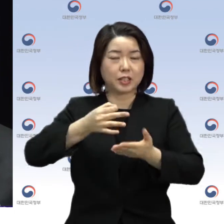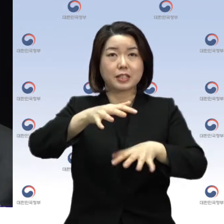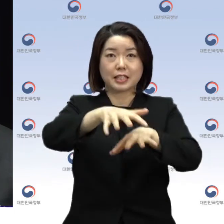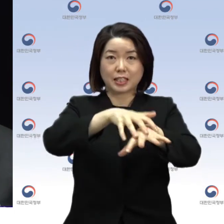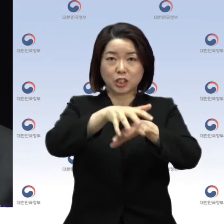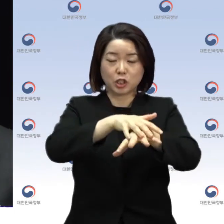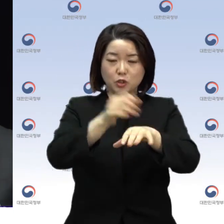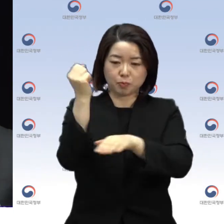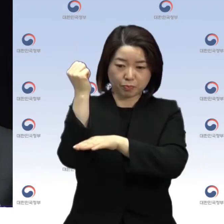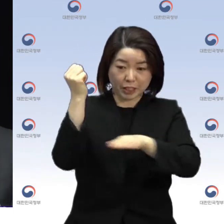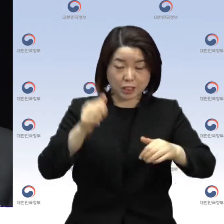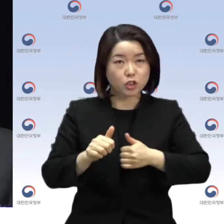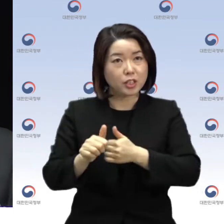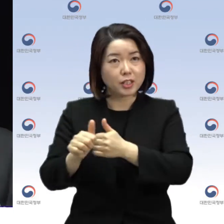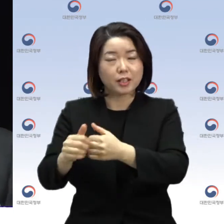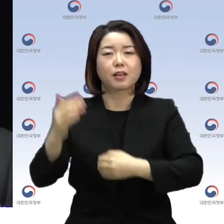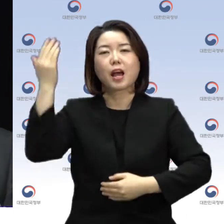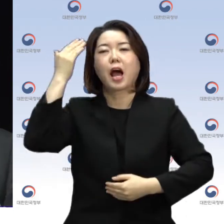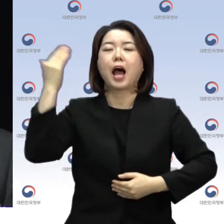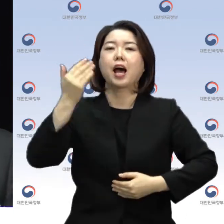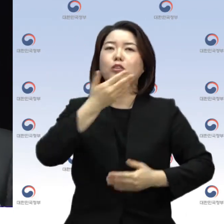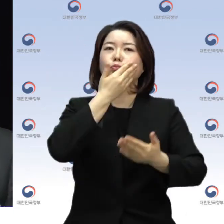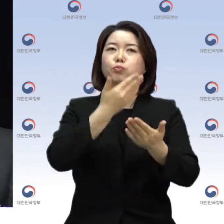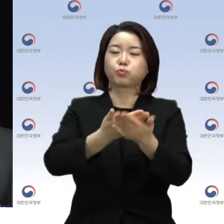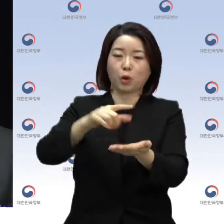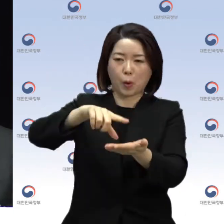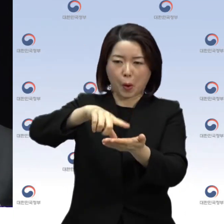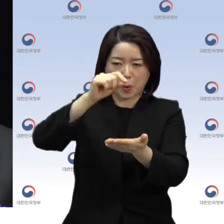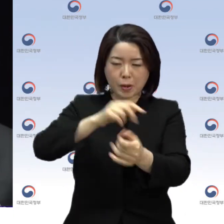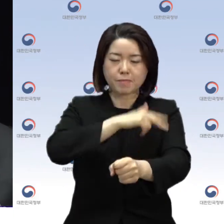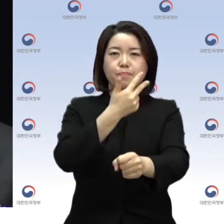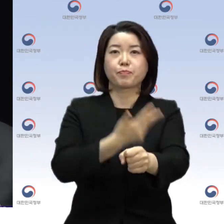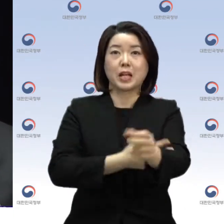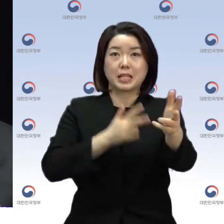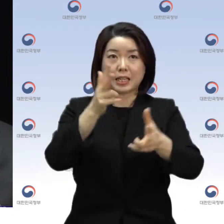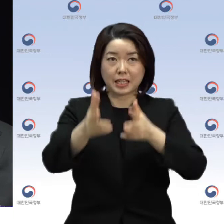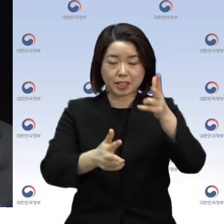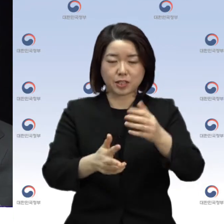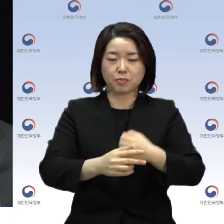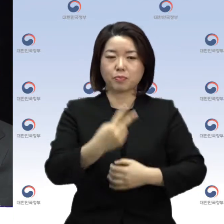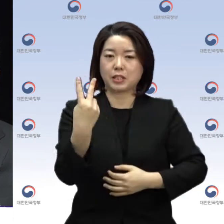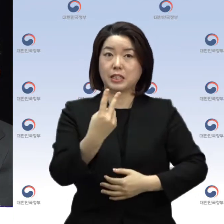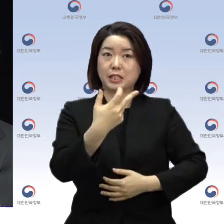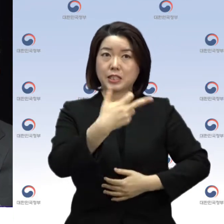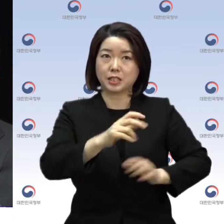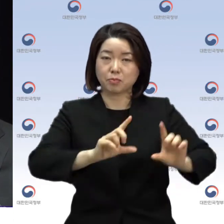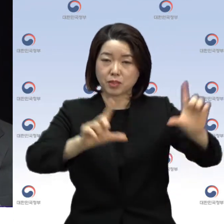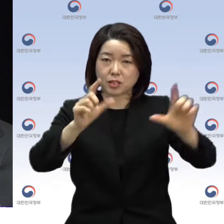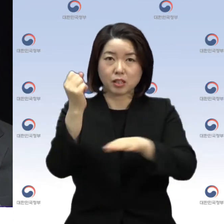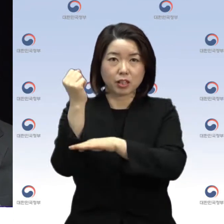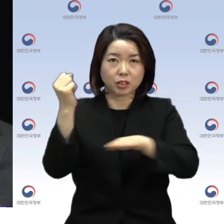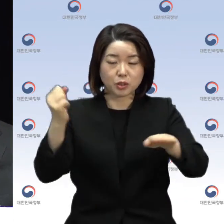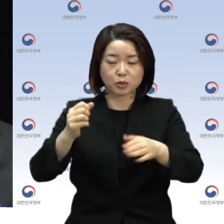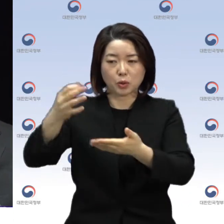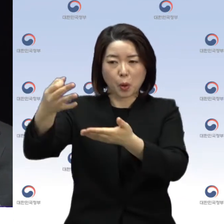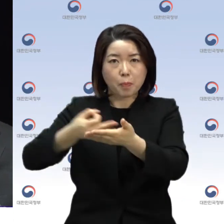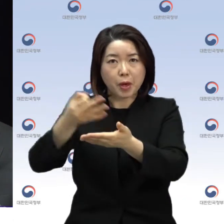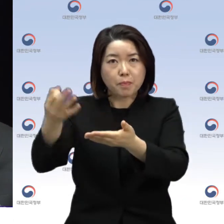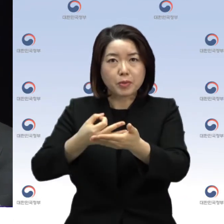지식재산기구의 기준에 따른 우리나라의 핵심 저작권 산업은 2017년 기준으로